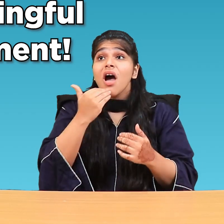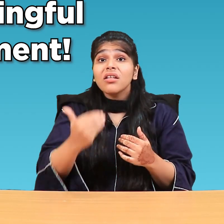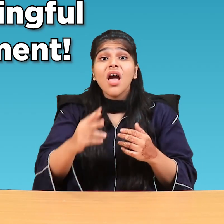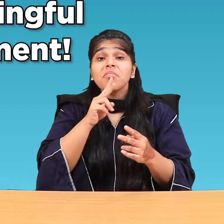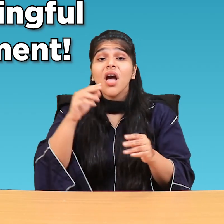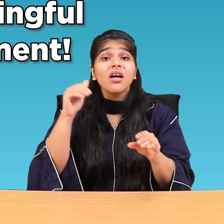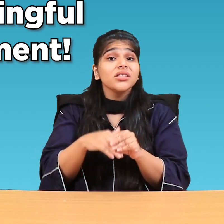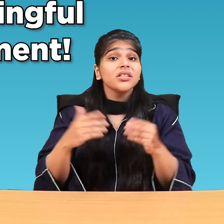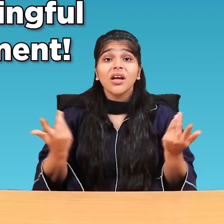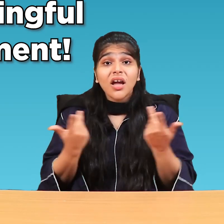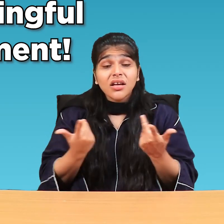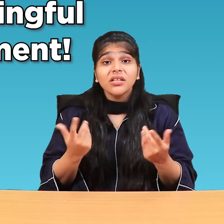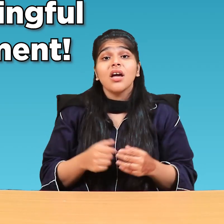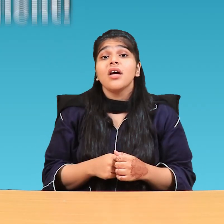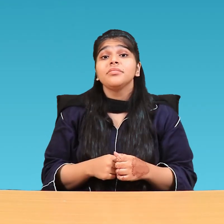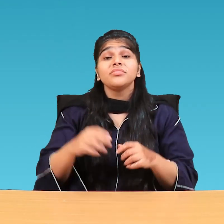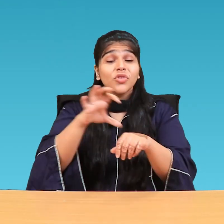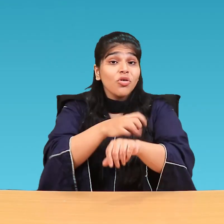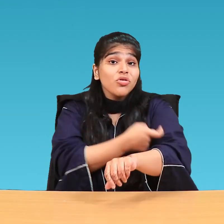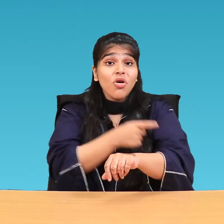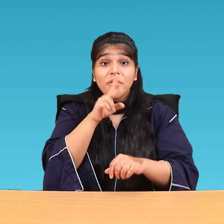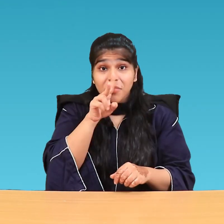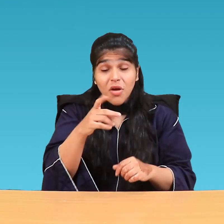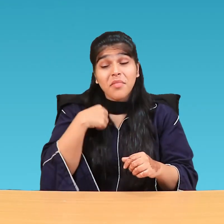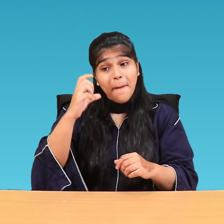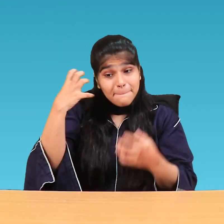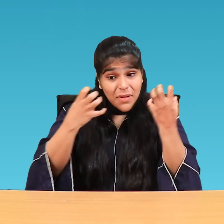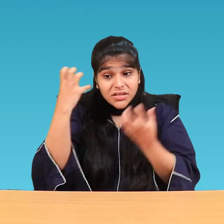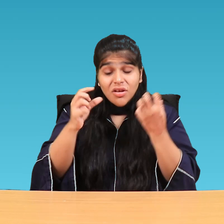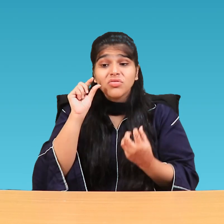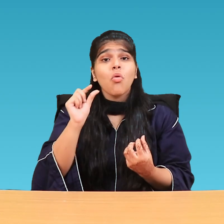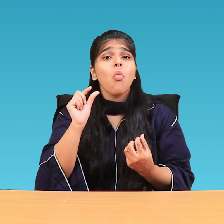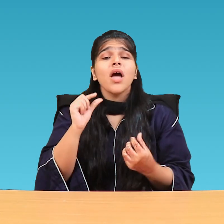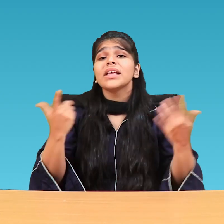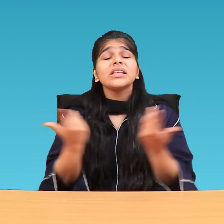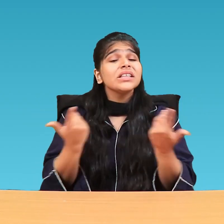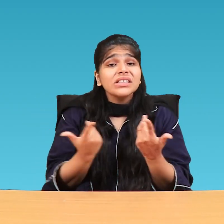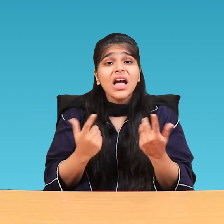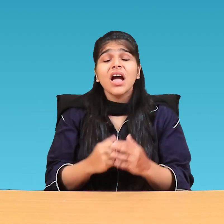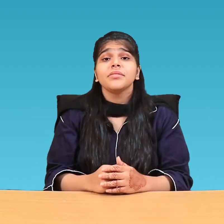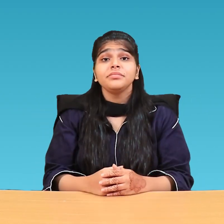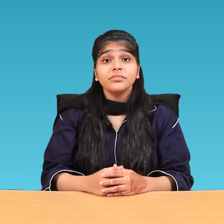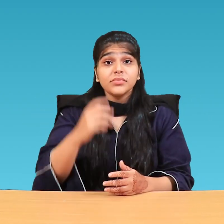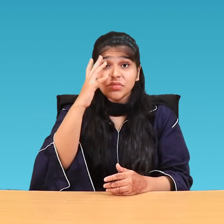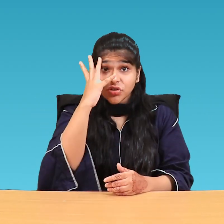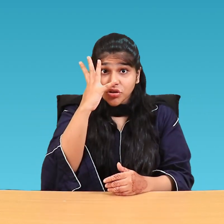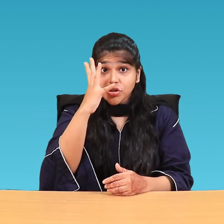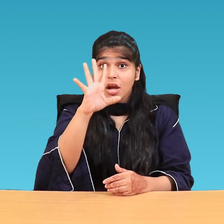ہے جو کہ ڈاکٹر نے بولا کہ مجھے پریشان کر رہی ہے، وہ یہ ہے کہ 400 لوگوں کا